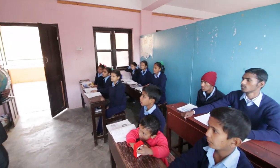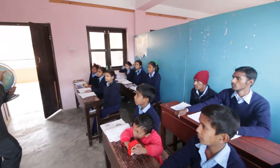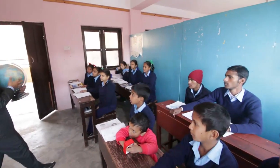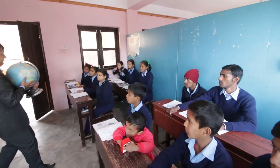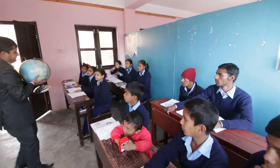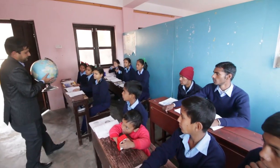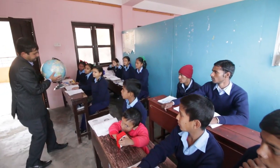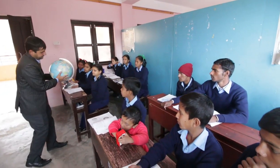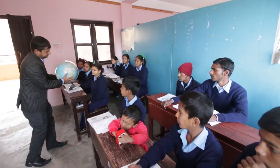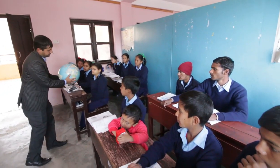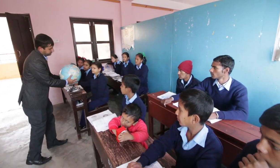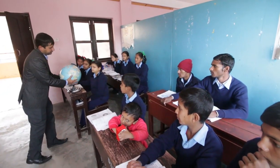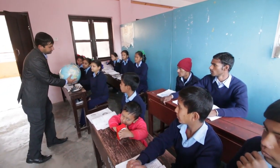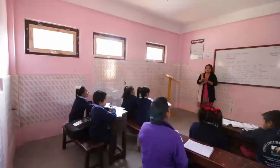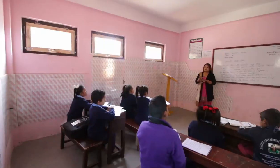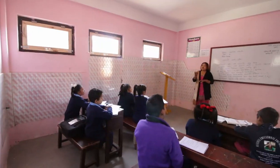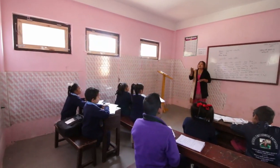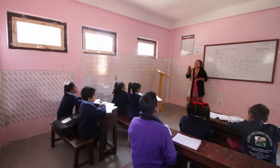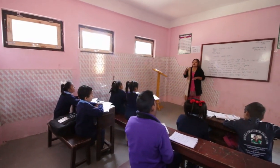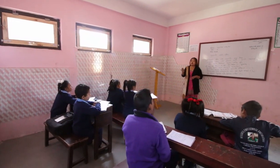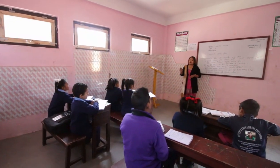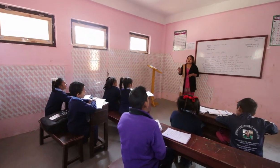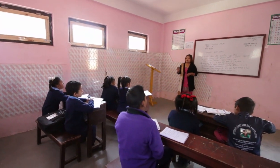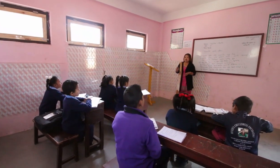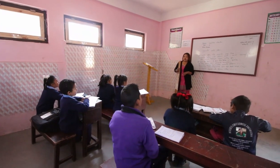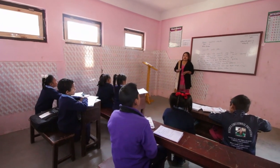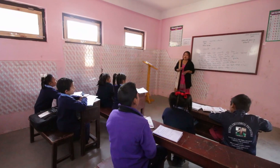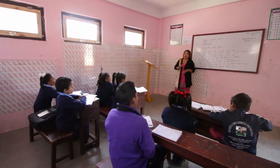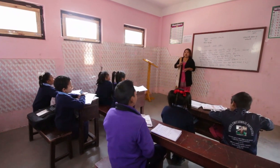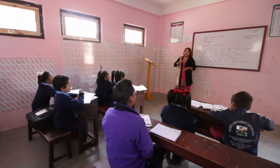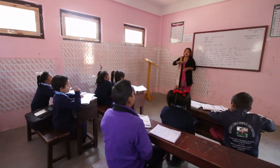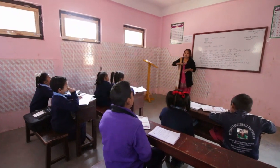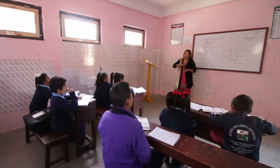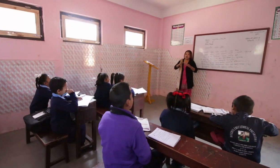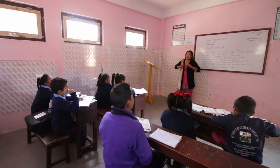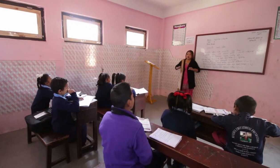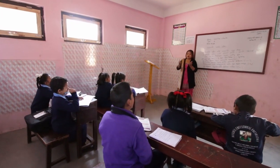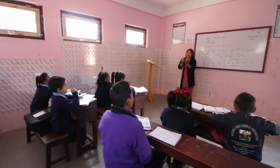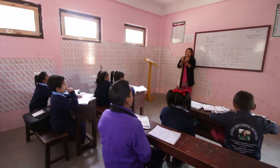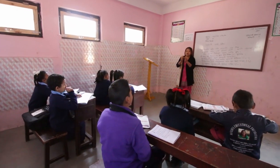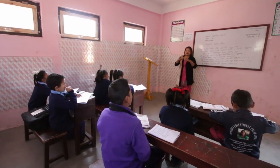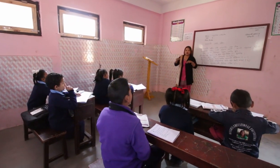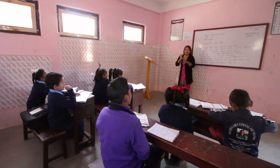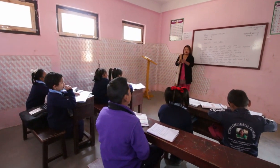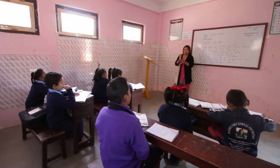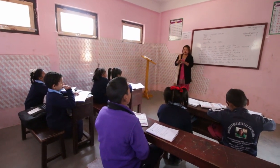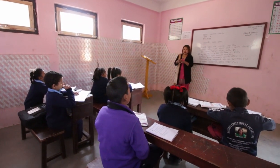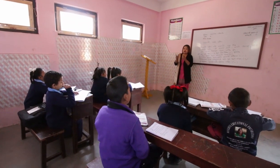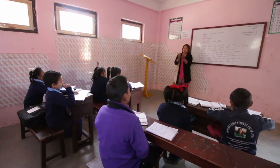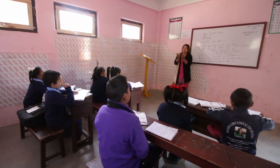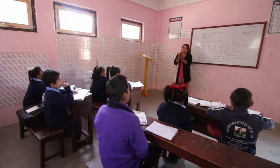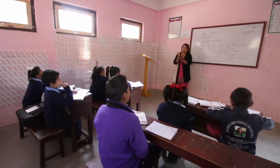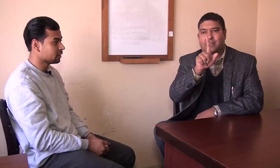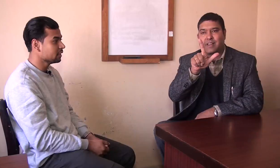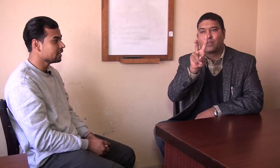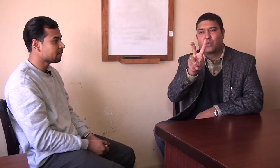अध्यक्ष केपी अधिकारीसँग नेपालमा बहिरा विद्यार्थीहरूको अवस्थाको बारेमा केही भलाकुसारी गर्ने मौका पाएका